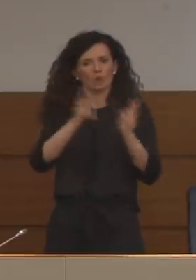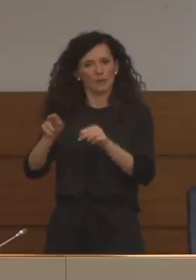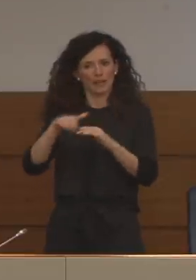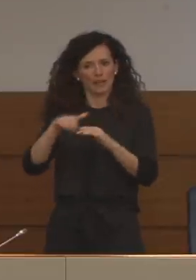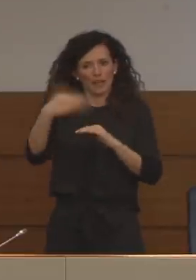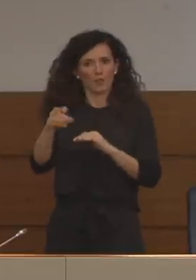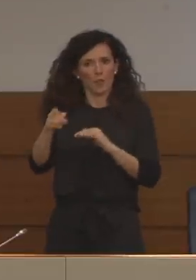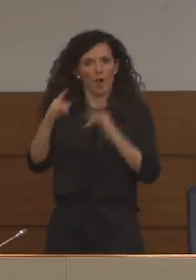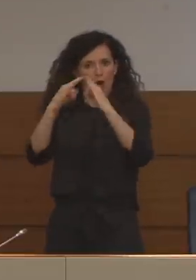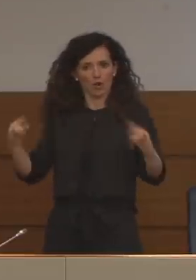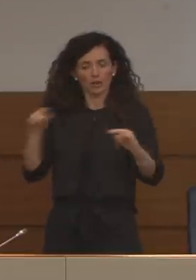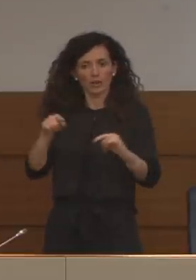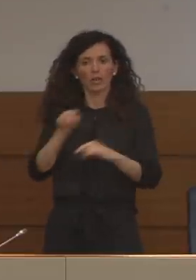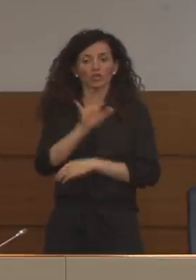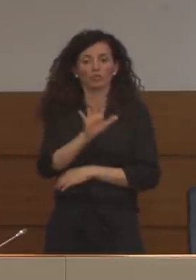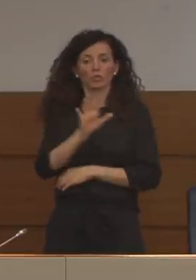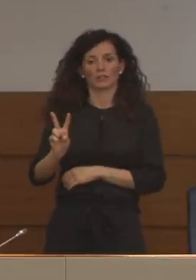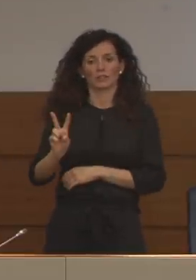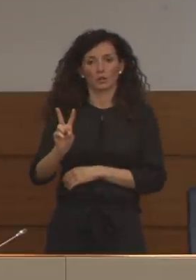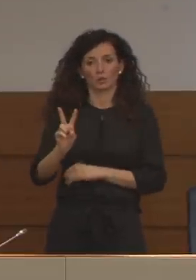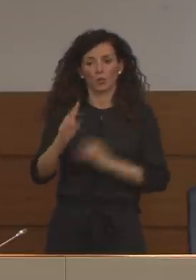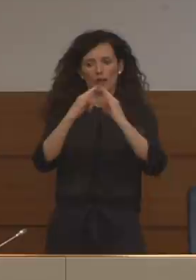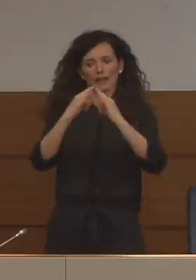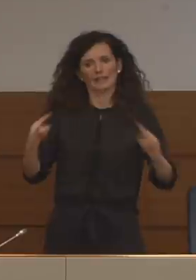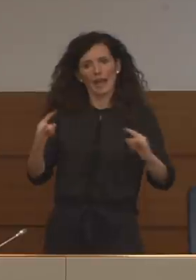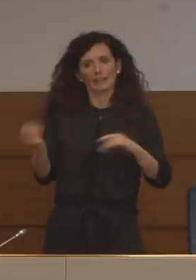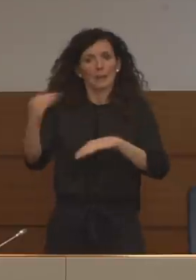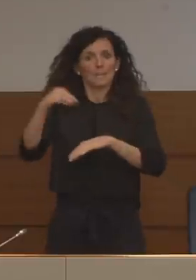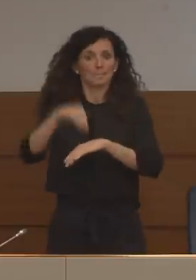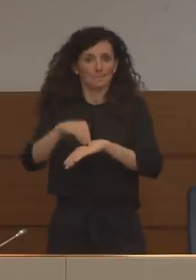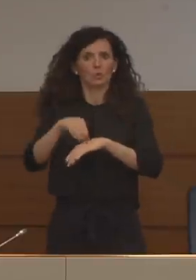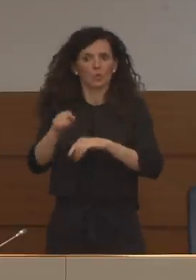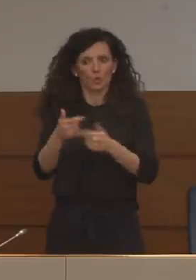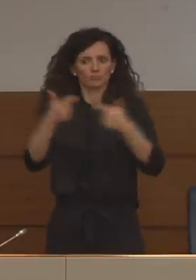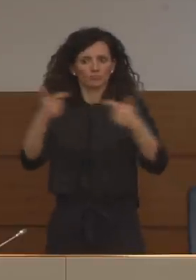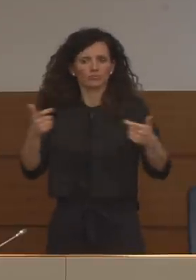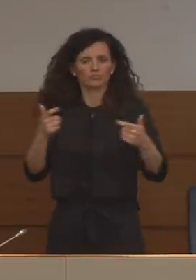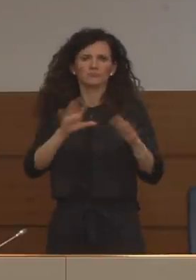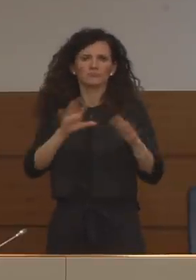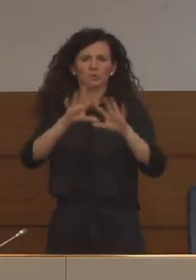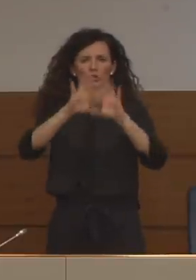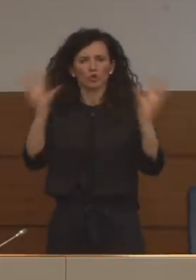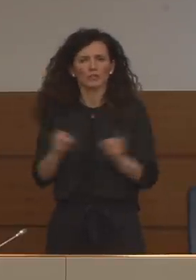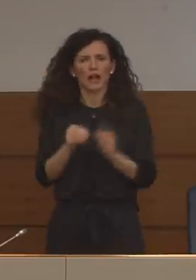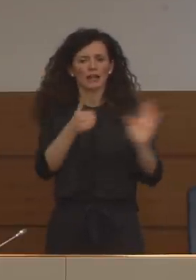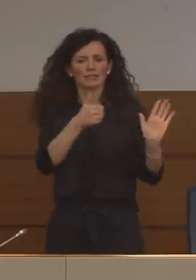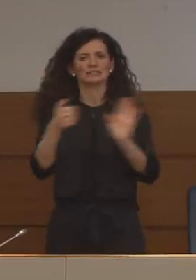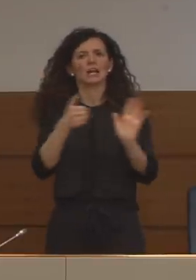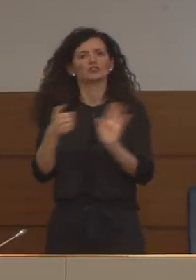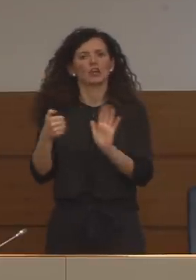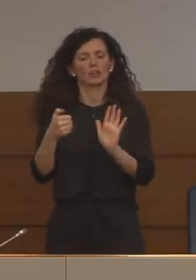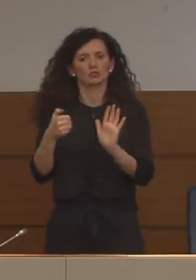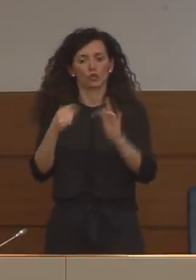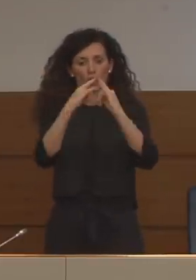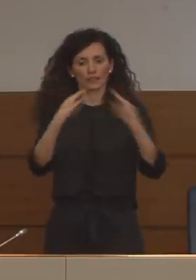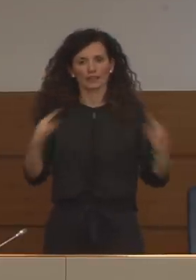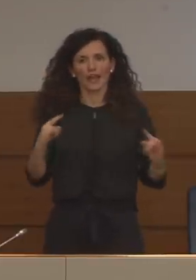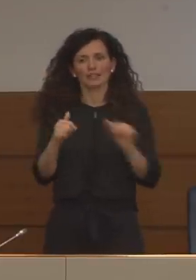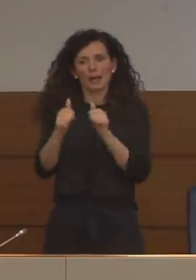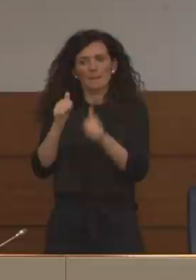questo dato incrementa di 52 tende siamo arrivati a 600 tende per il pre triage